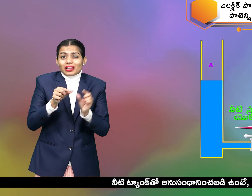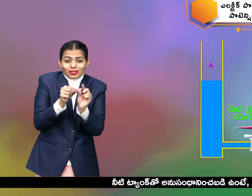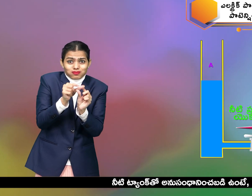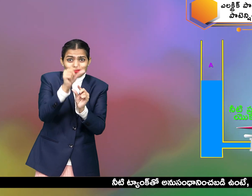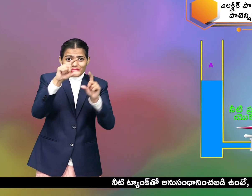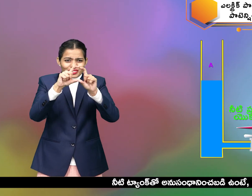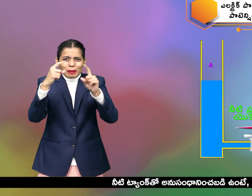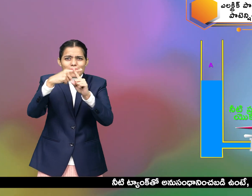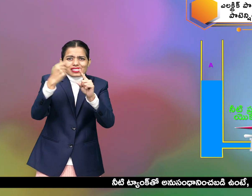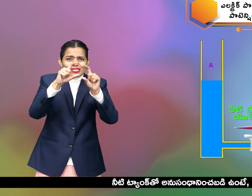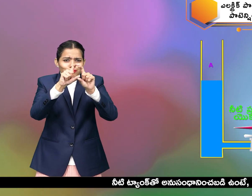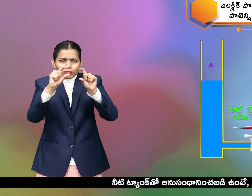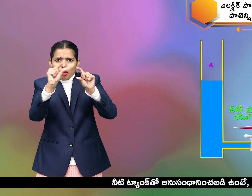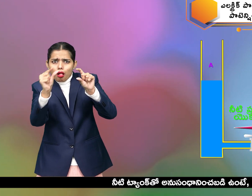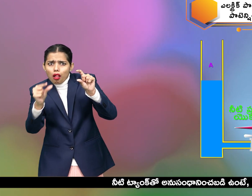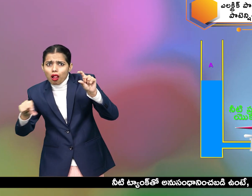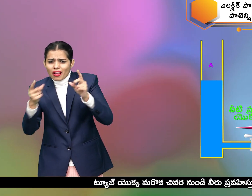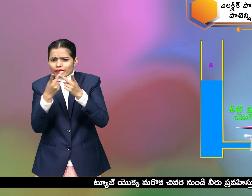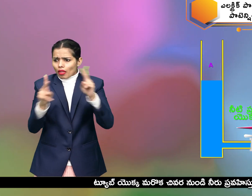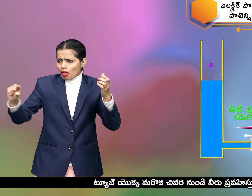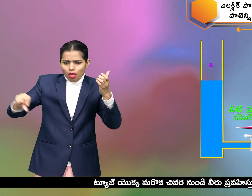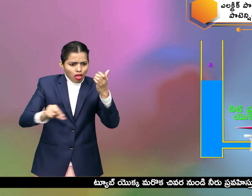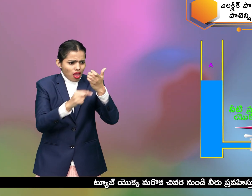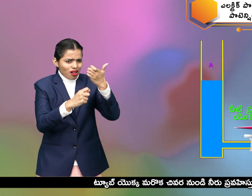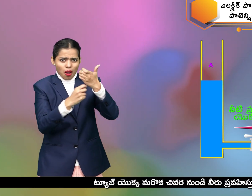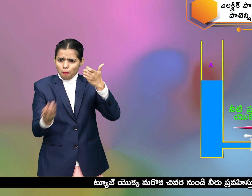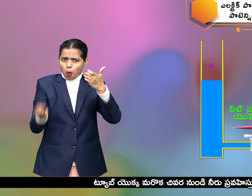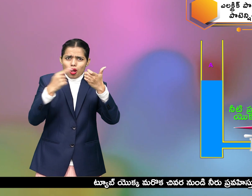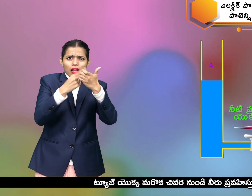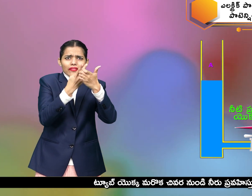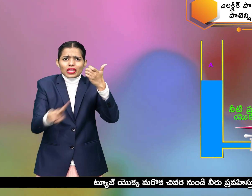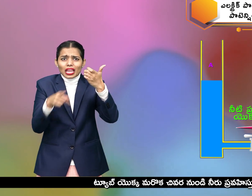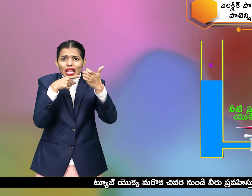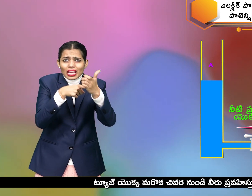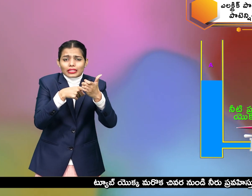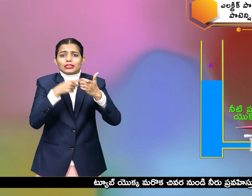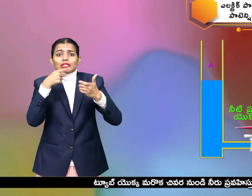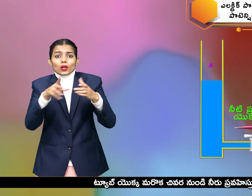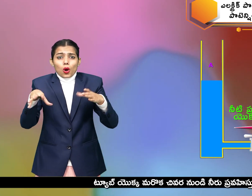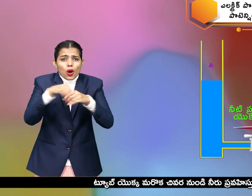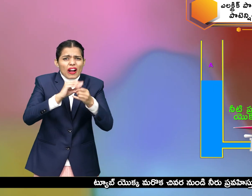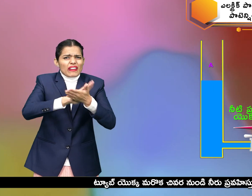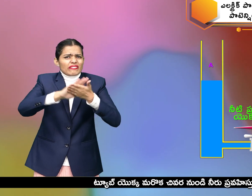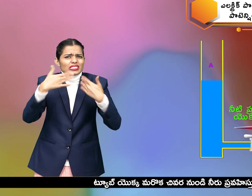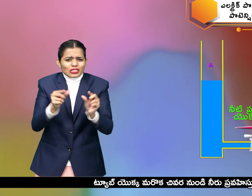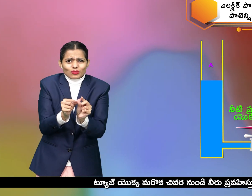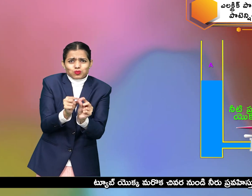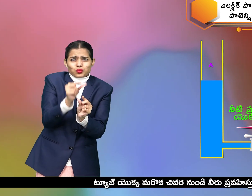నీటి ట్యాంక్తో అనుసంధానించబడి ఉంటే ట్యూబ్ యొక్క మరొక చివర నుండి నీరు ప్రవహిస్తుంది.